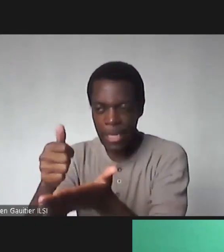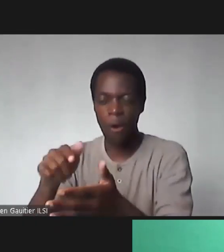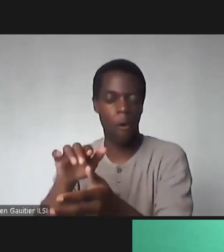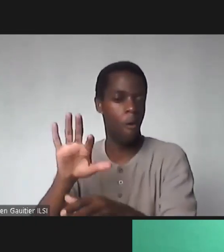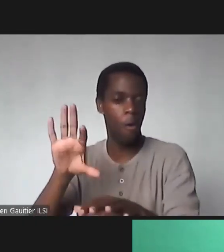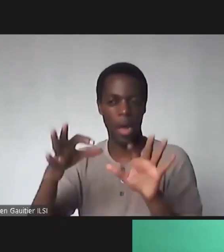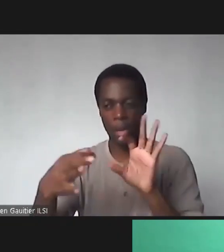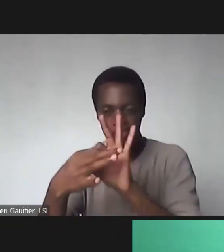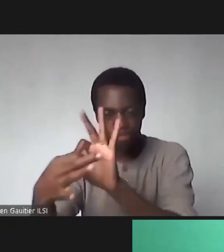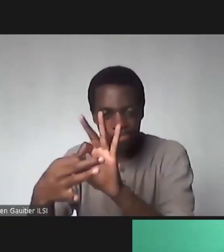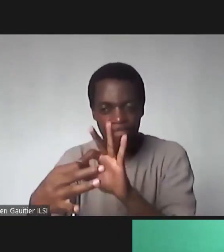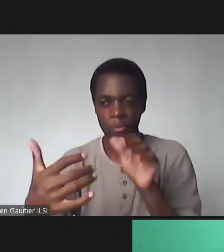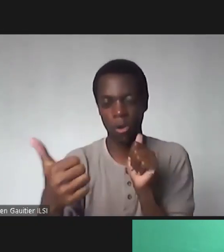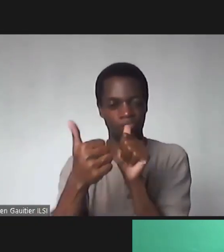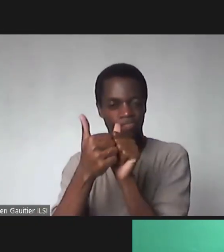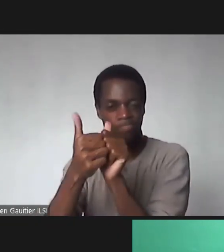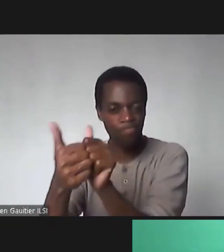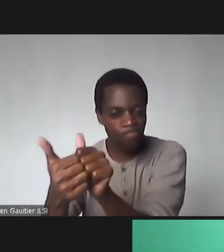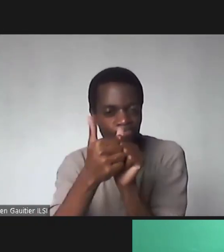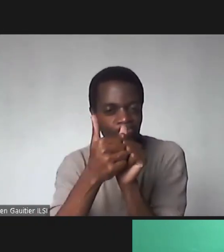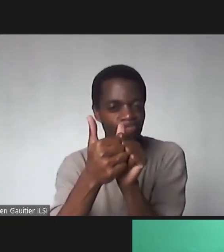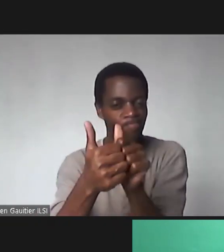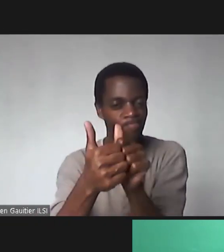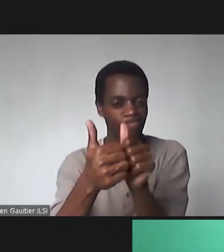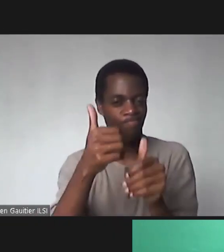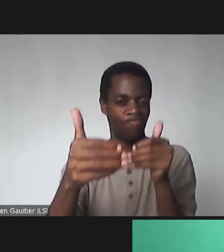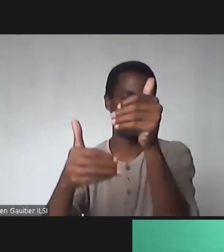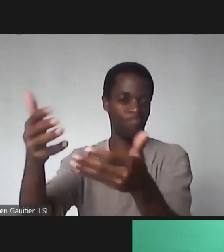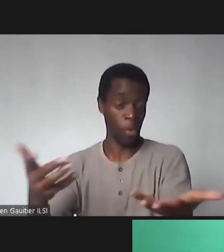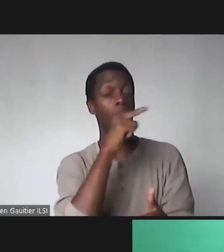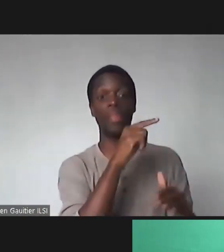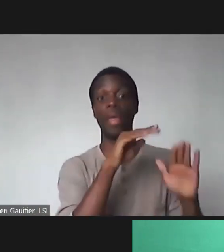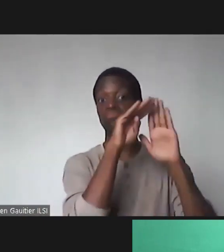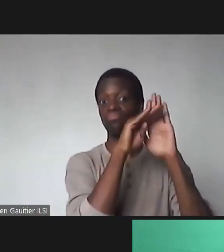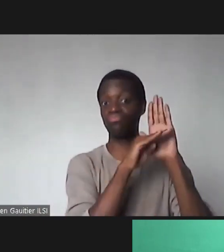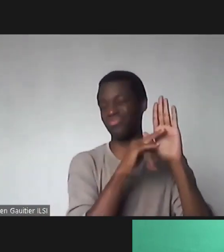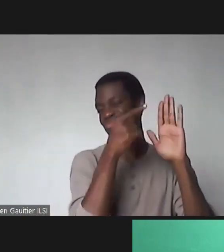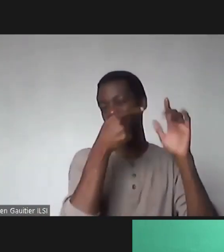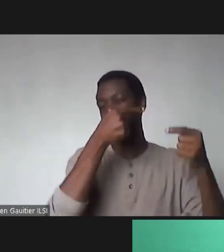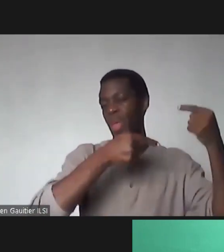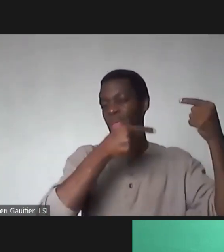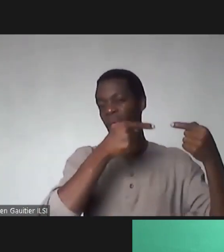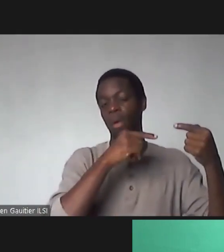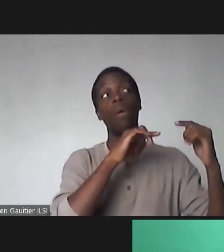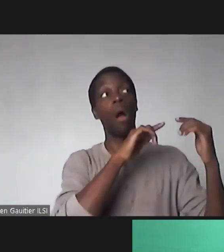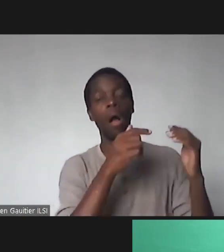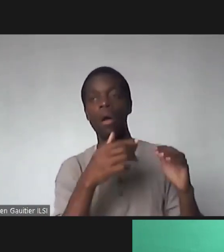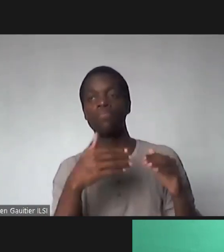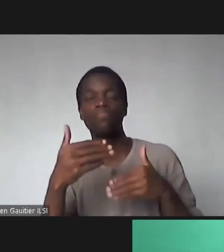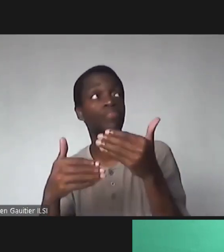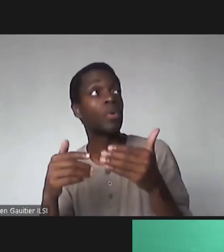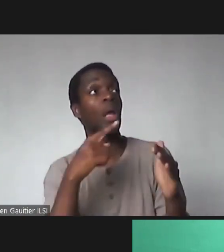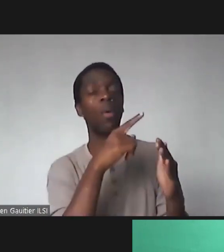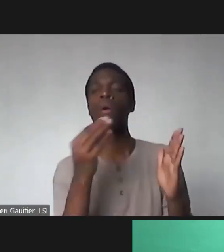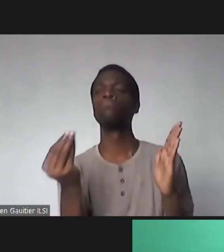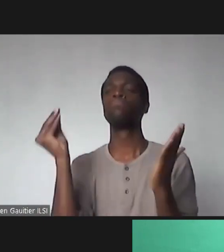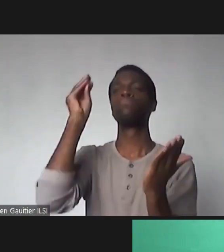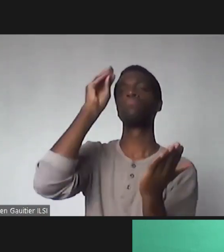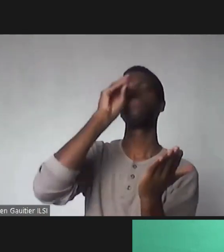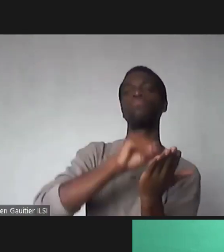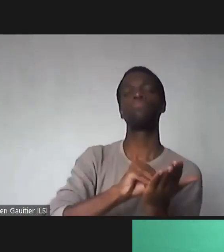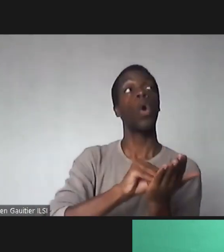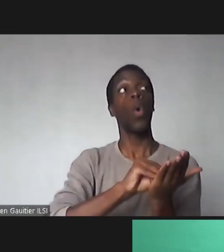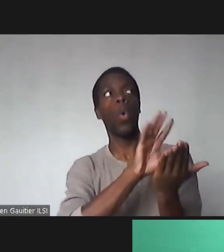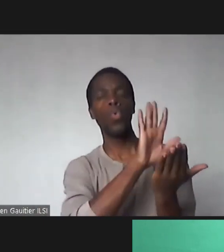acompañar todas las fases de la política pública, de la implementación, formulación y evaluación de las políticas. Y esto